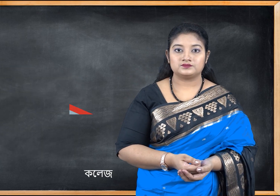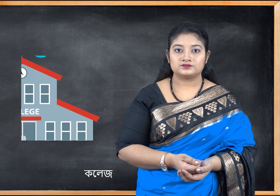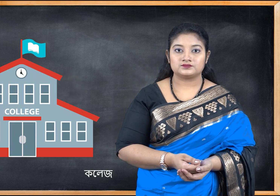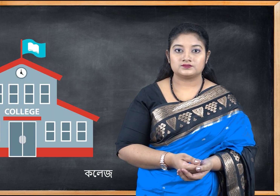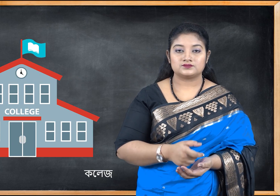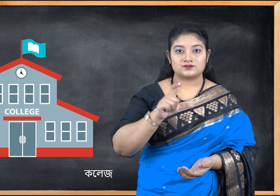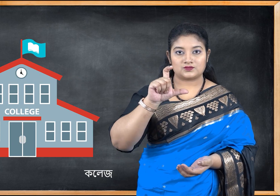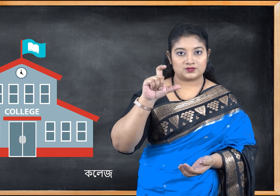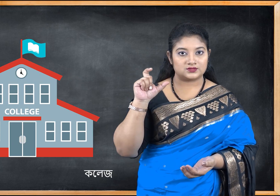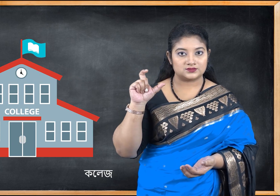কলেজ,